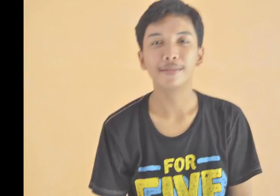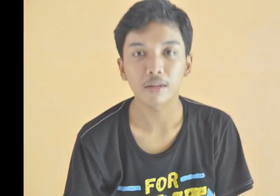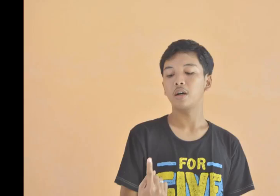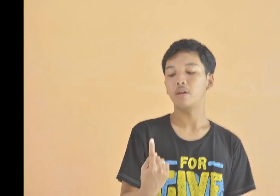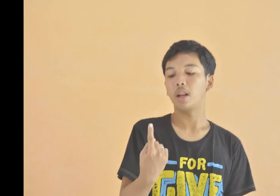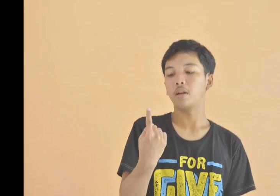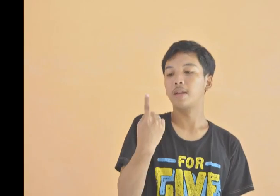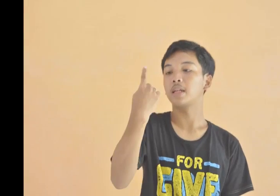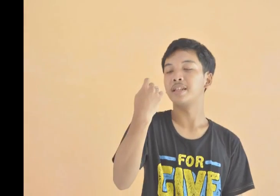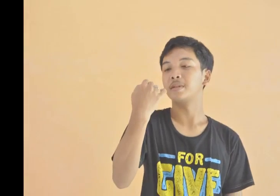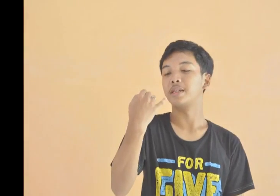berpisah. Awal kan